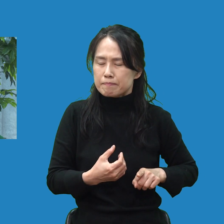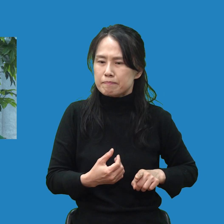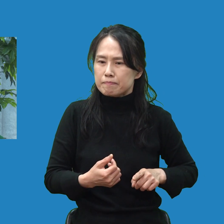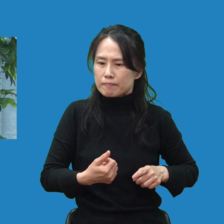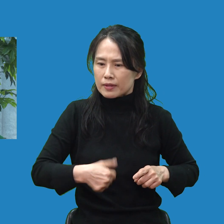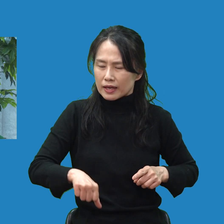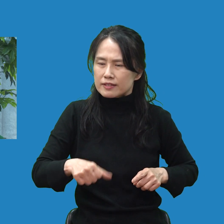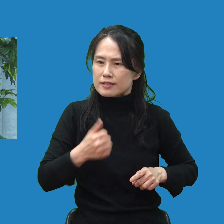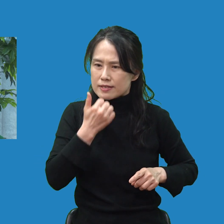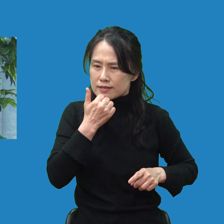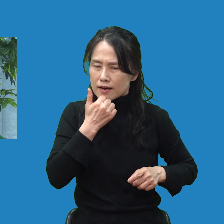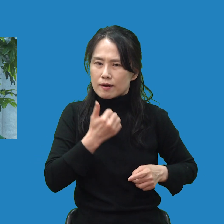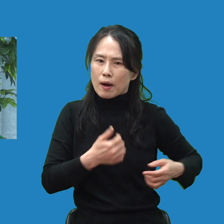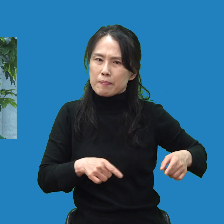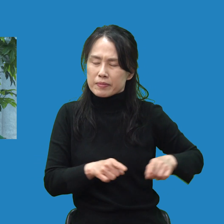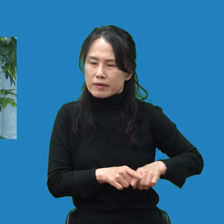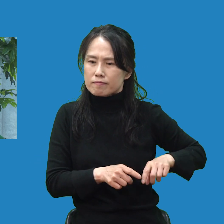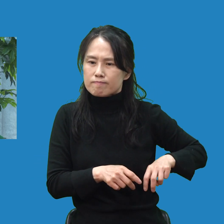아들 데리고 이렇게